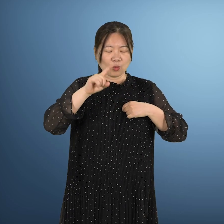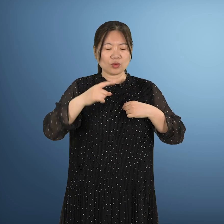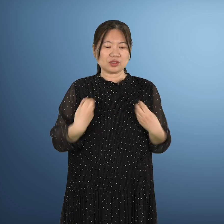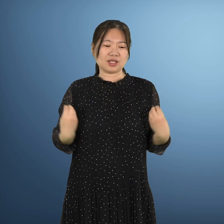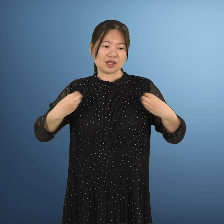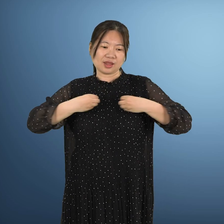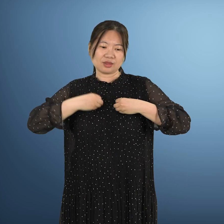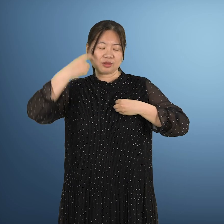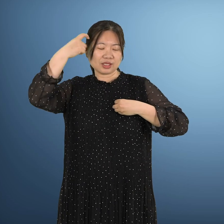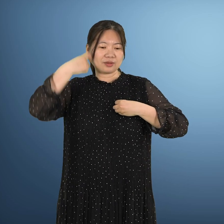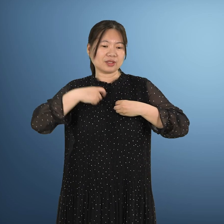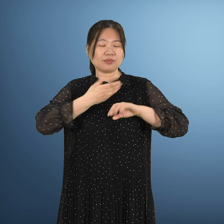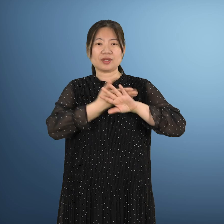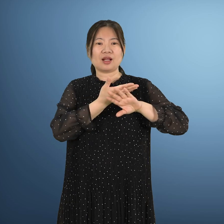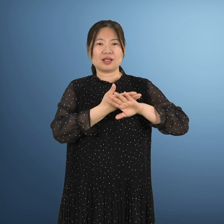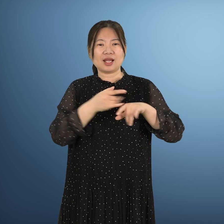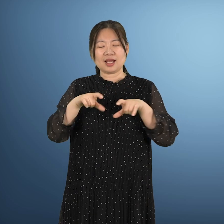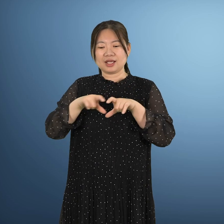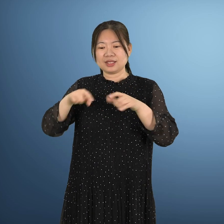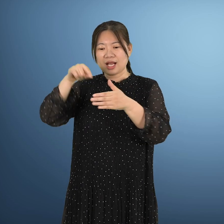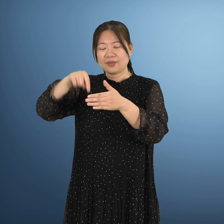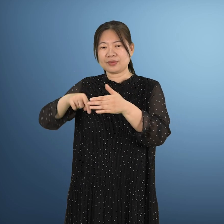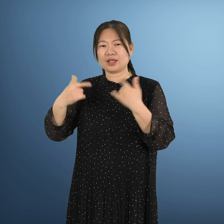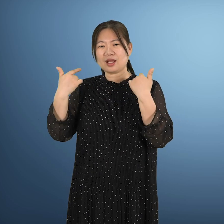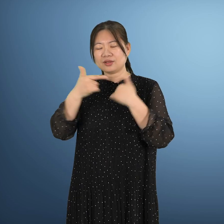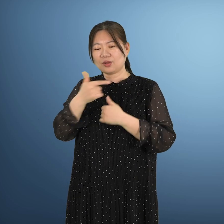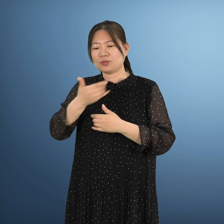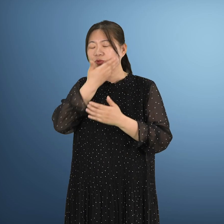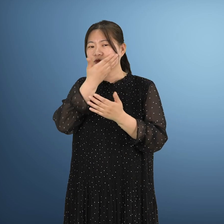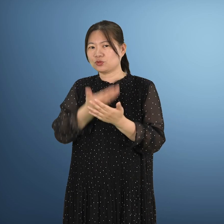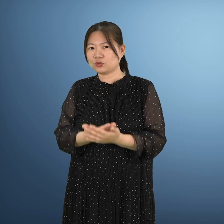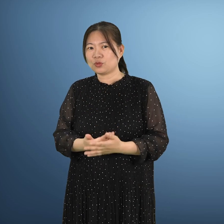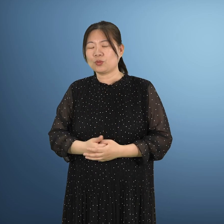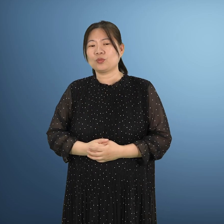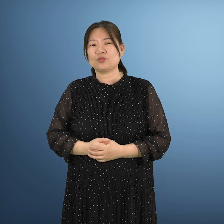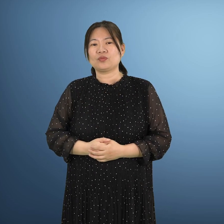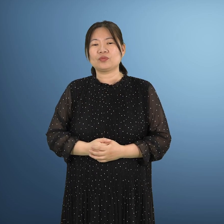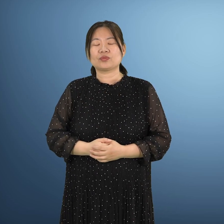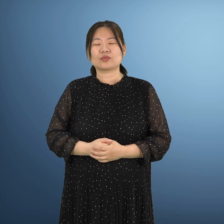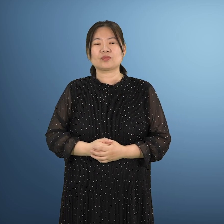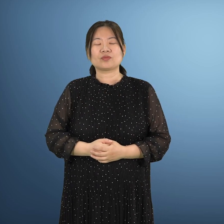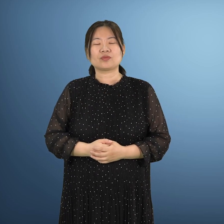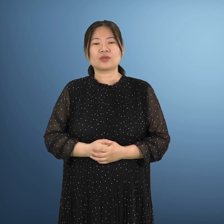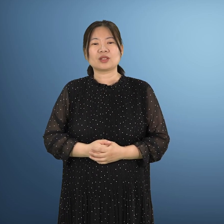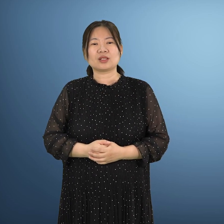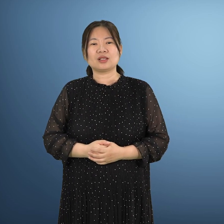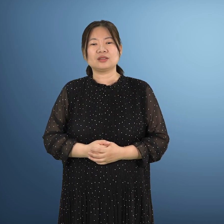개념이 아니에요. 일상에서 매우 중요한